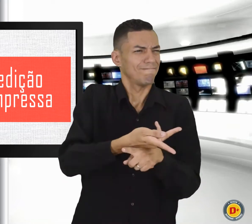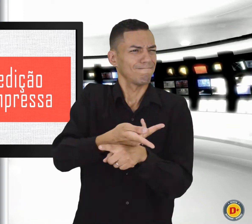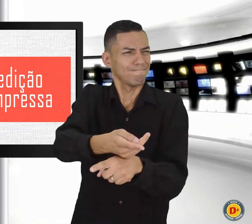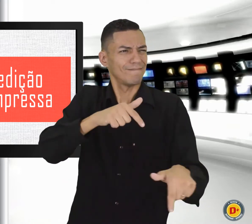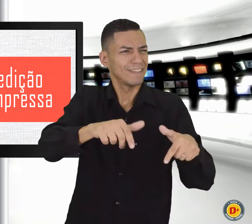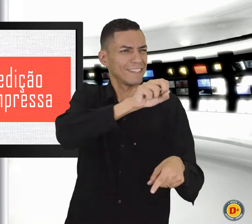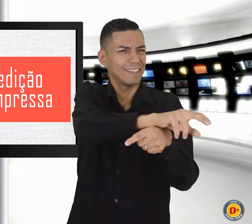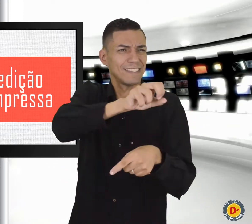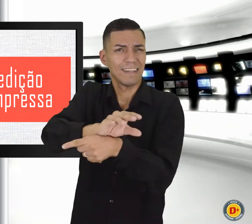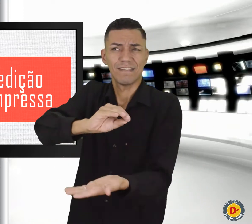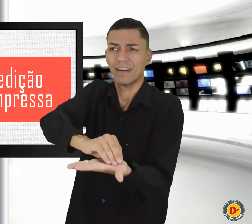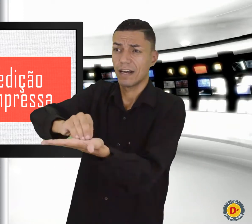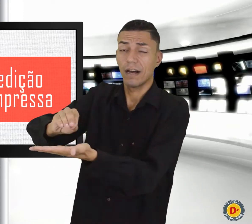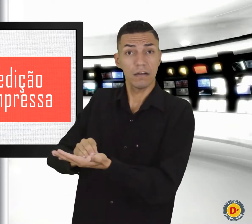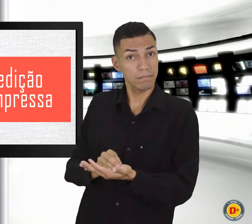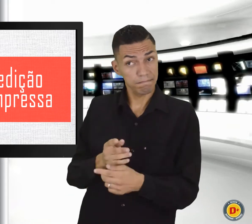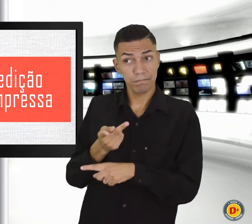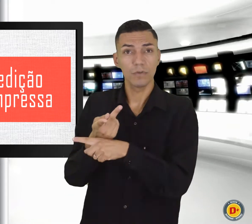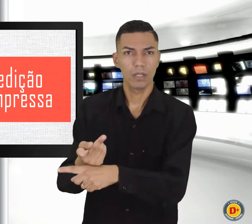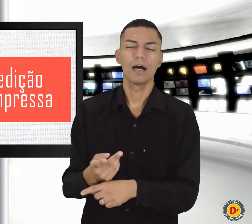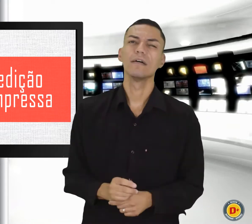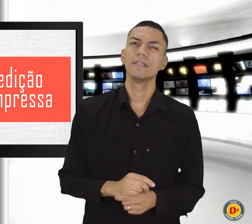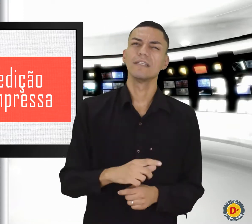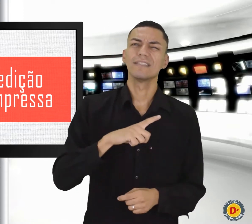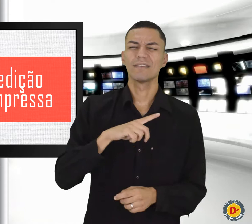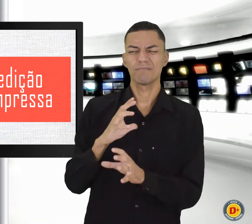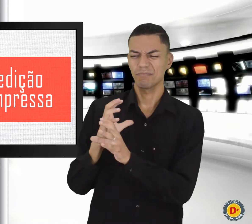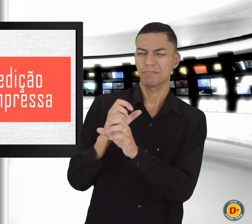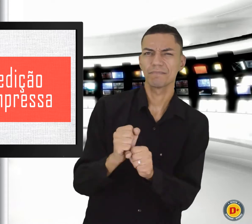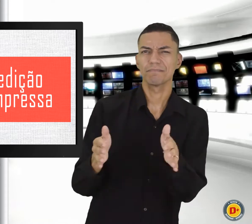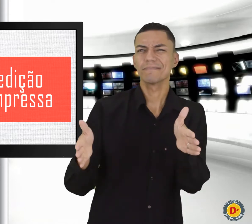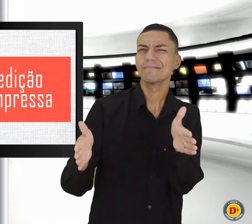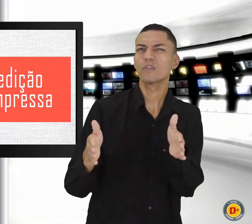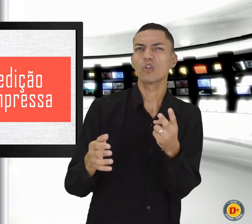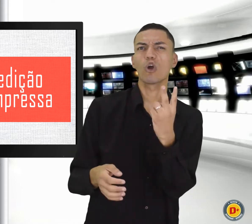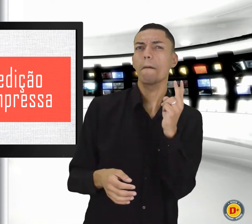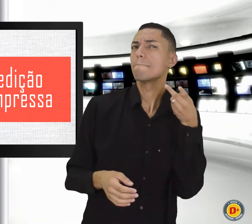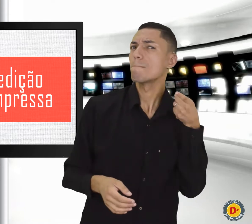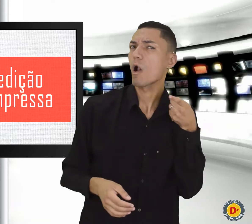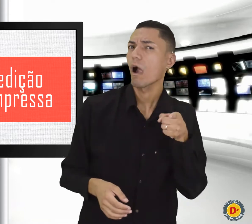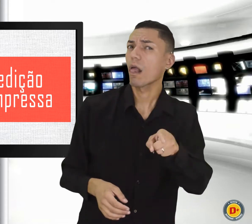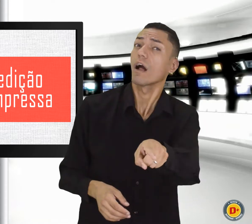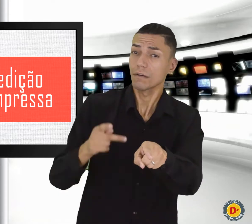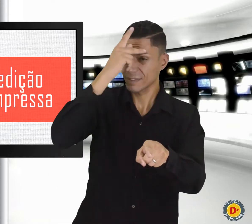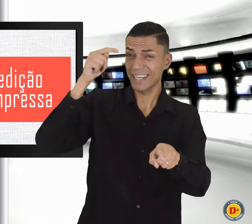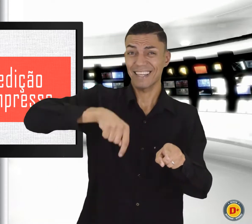hoje aproximadamente 2 milhões de pessoas que poderiam obter emprego